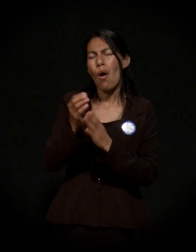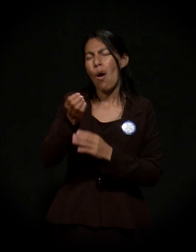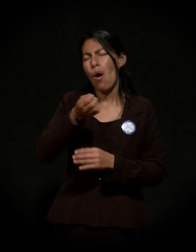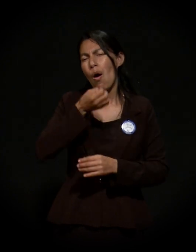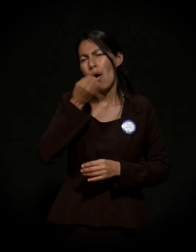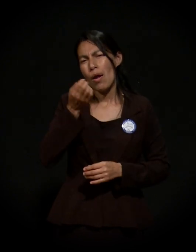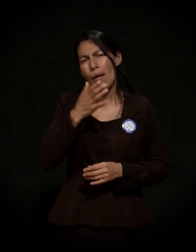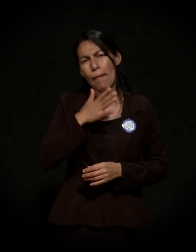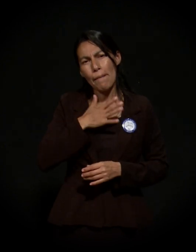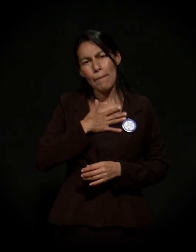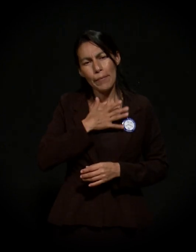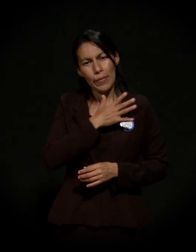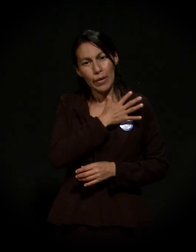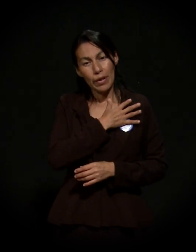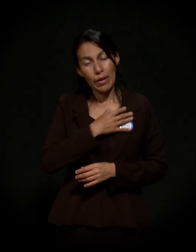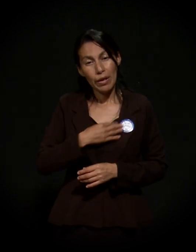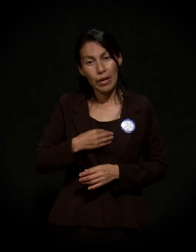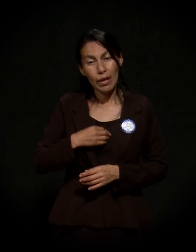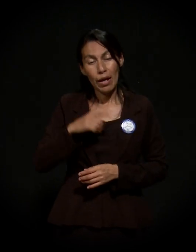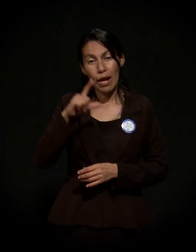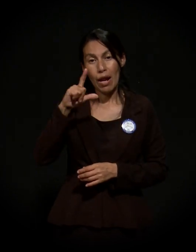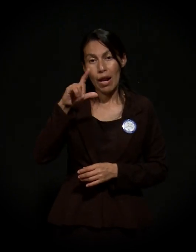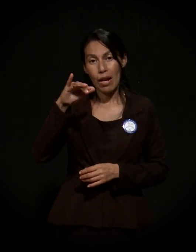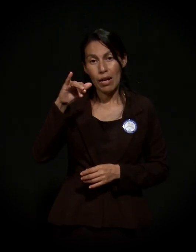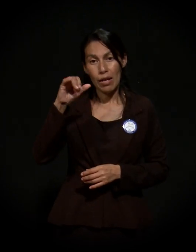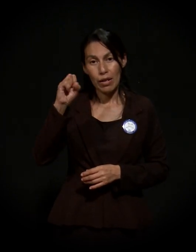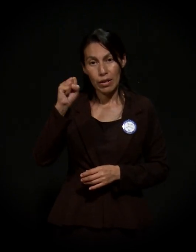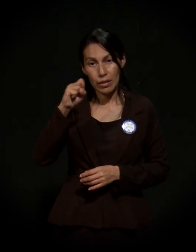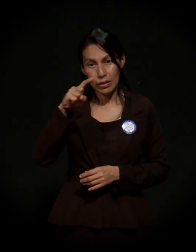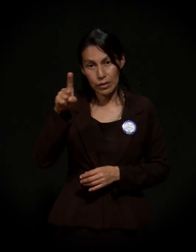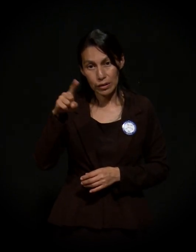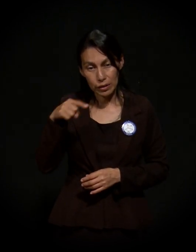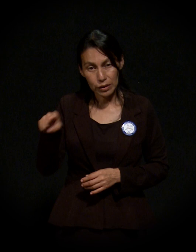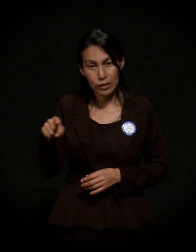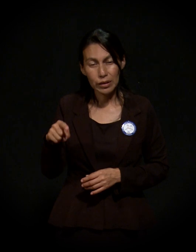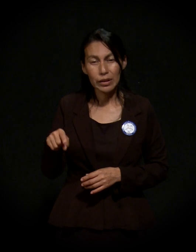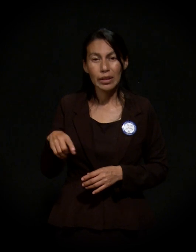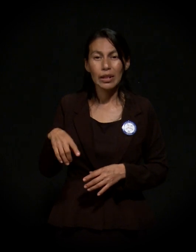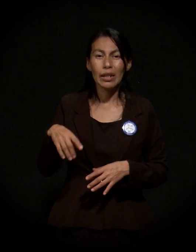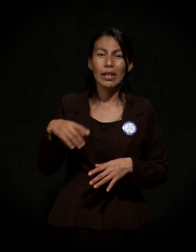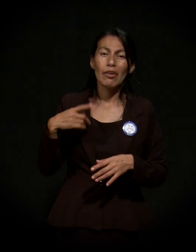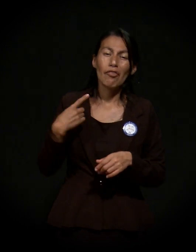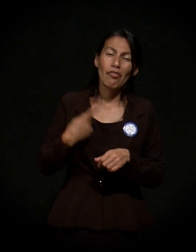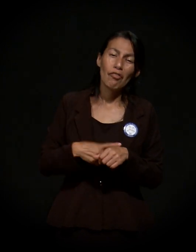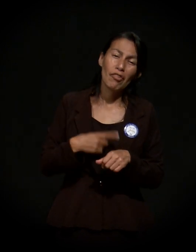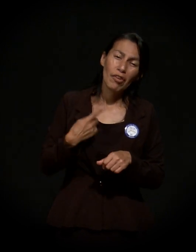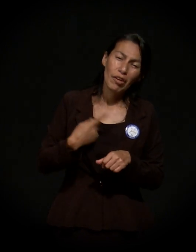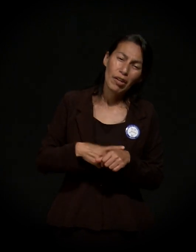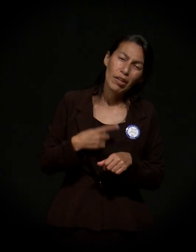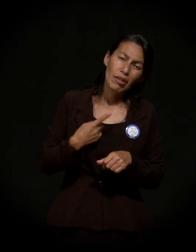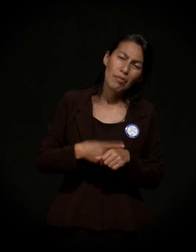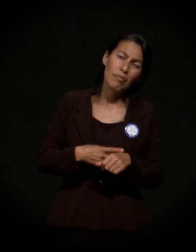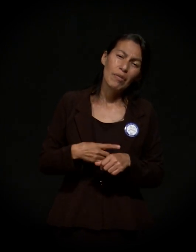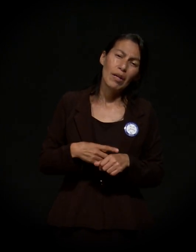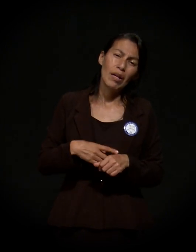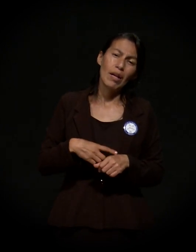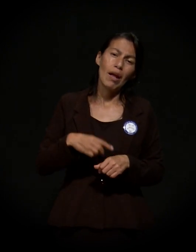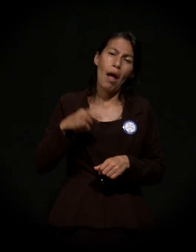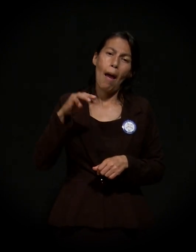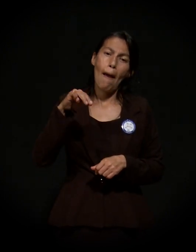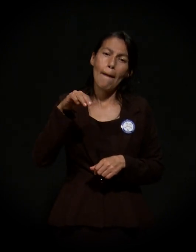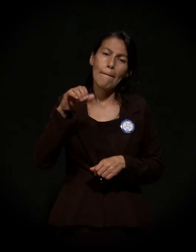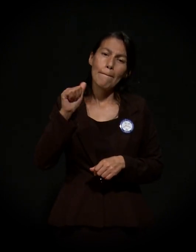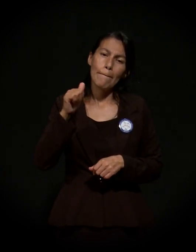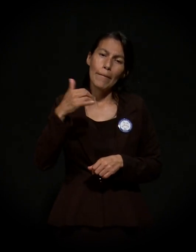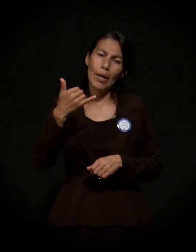Mayola González, oren por mi hija Liz. Está muy delicada de salud.